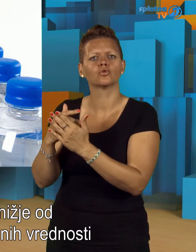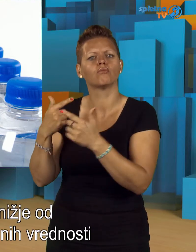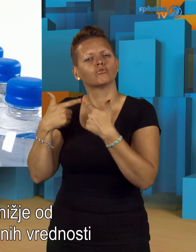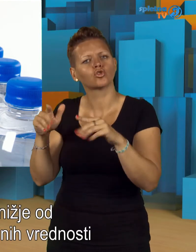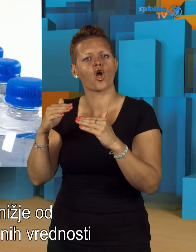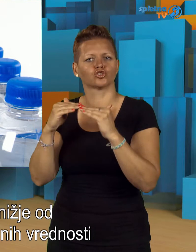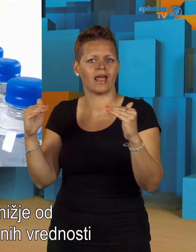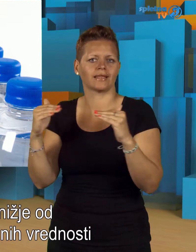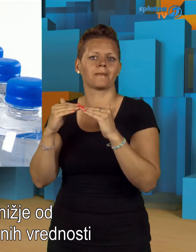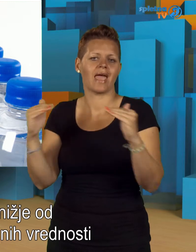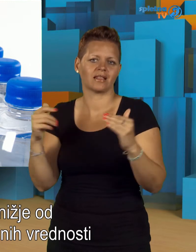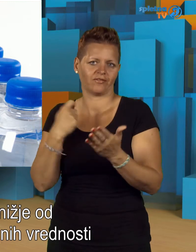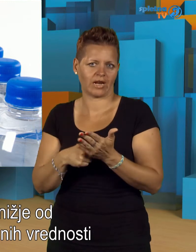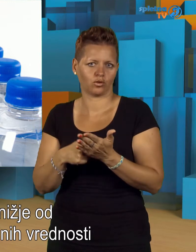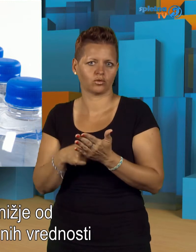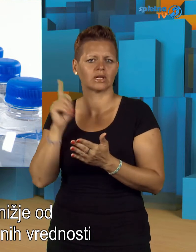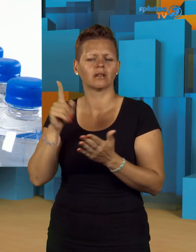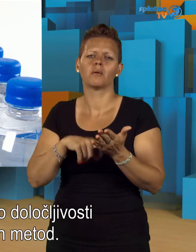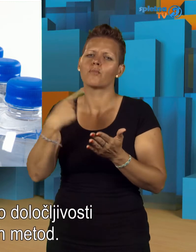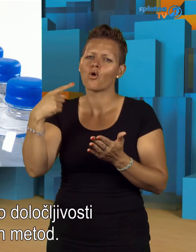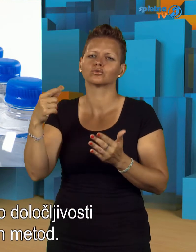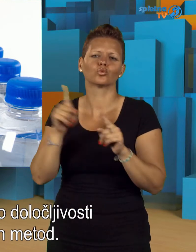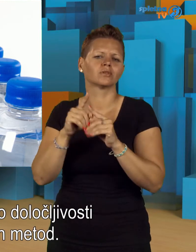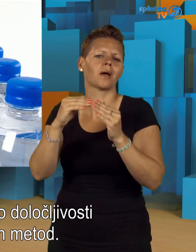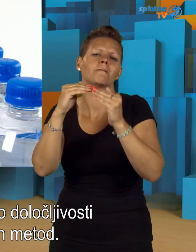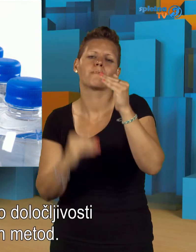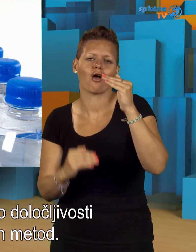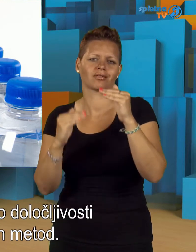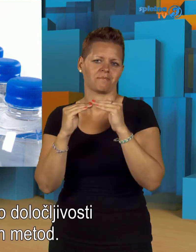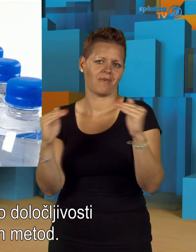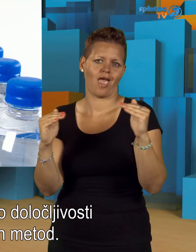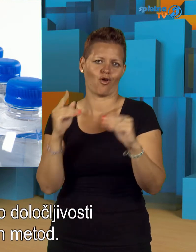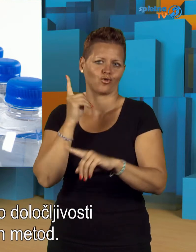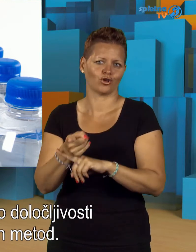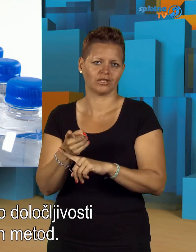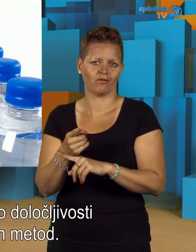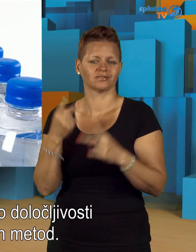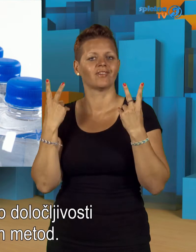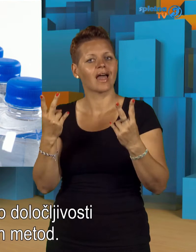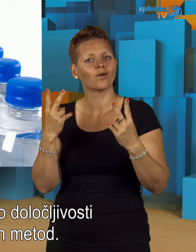mejnih vrednosti in pogosto celo pod mejo določljivosti veljavnih preskusnih metod.